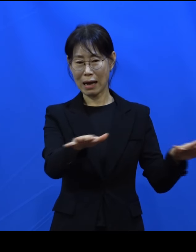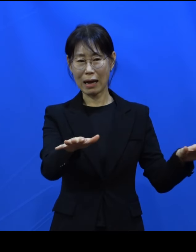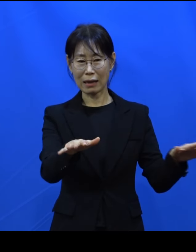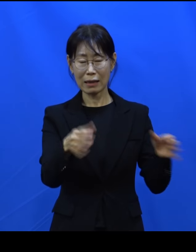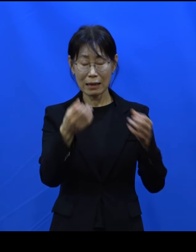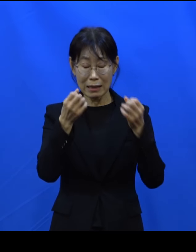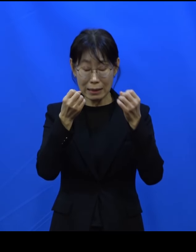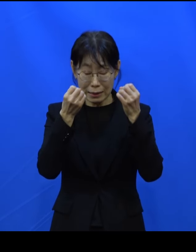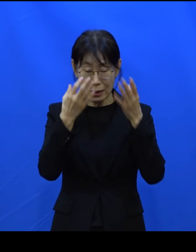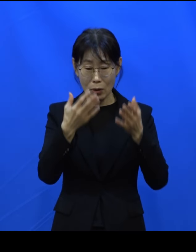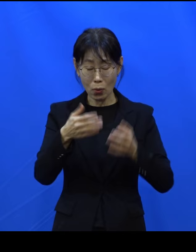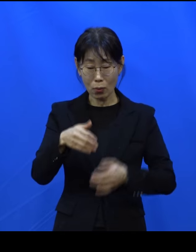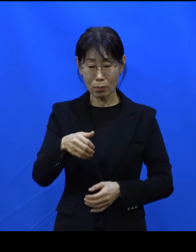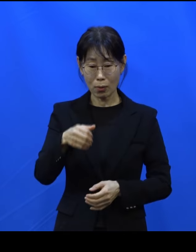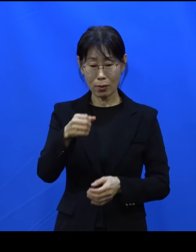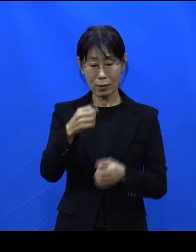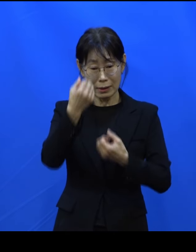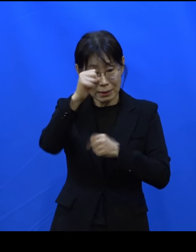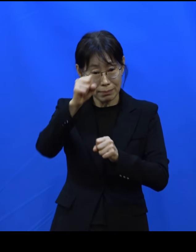신상품.